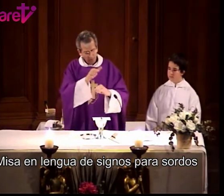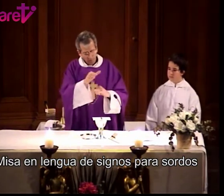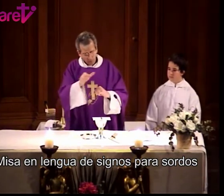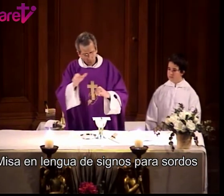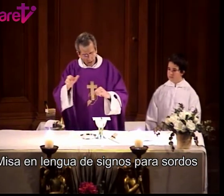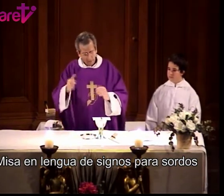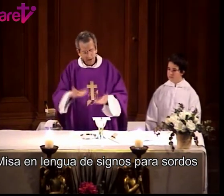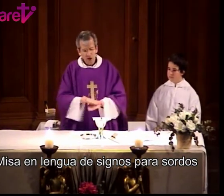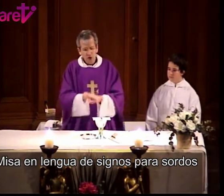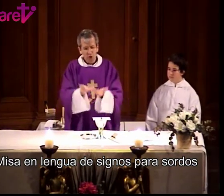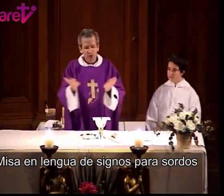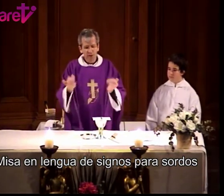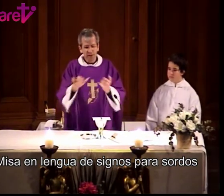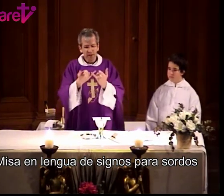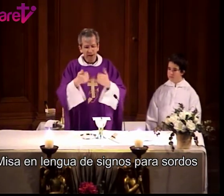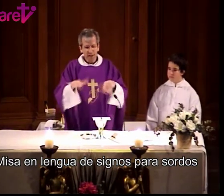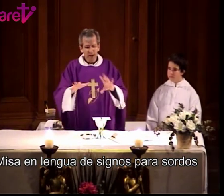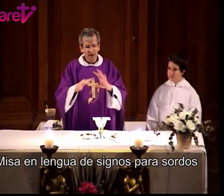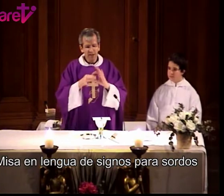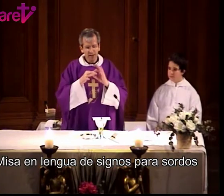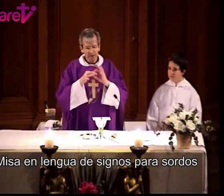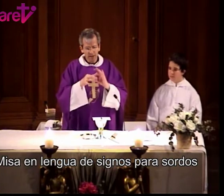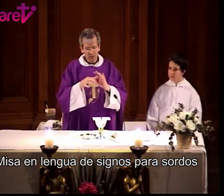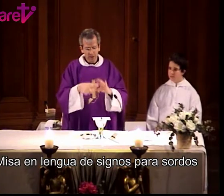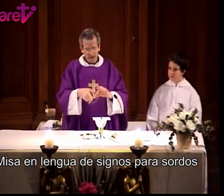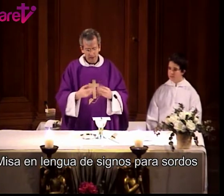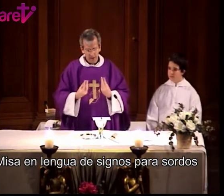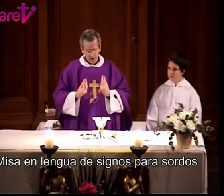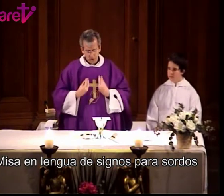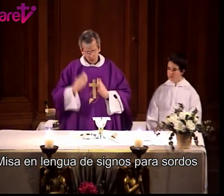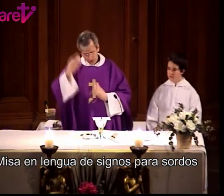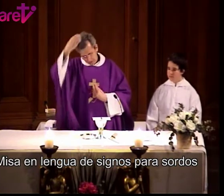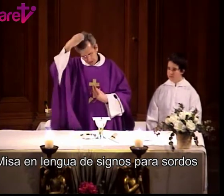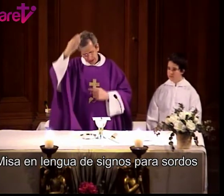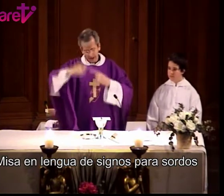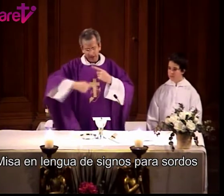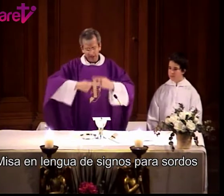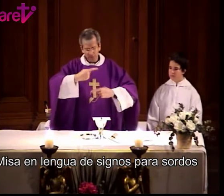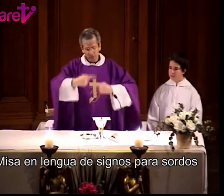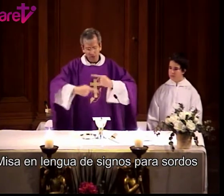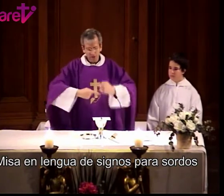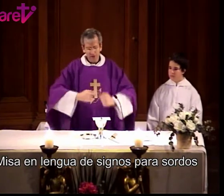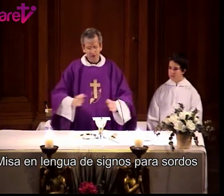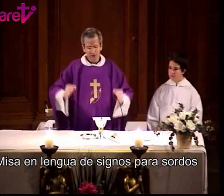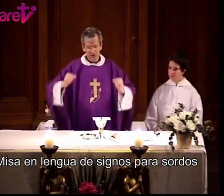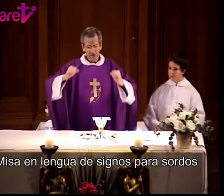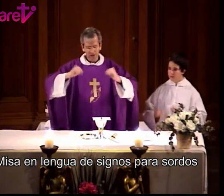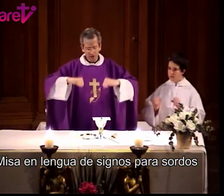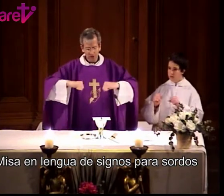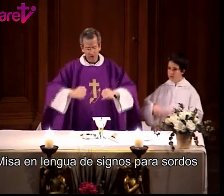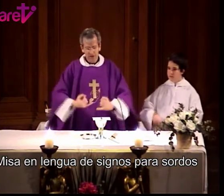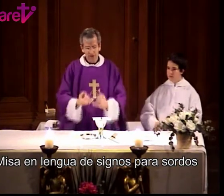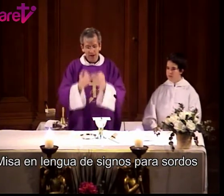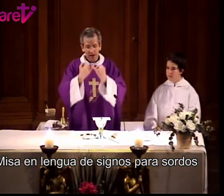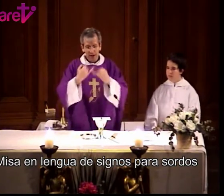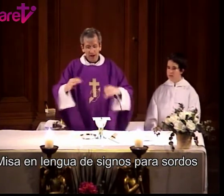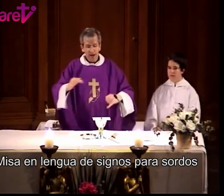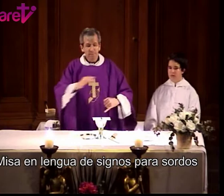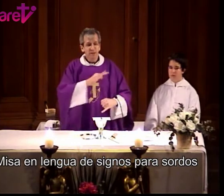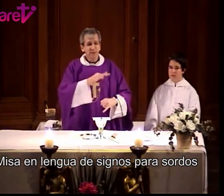tu palabra, concédele la paz y la unidad. Tú que vives y reinas por los siglos de los siglos. Amén. La paz del